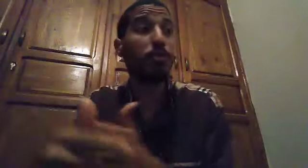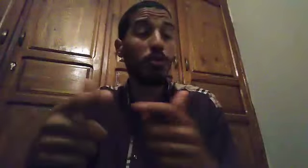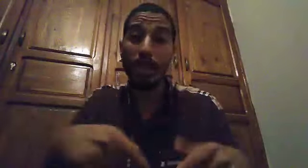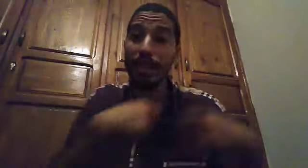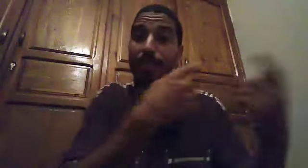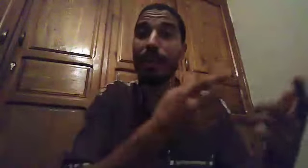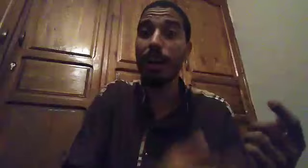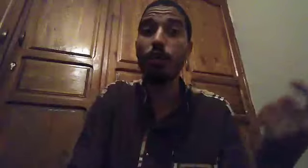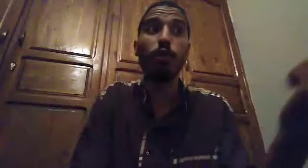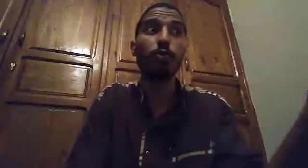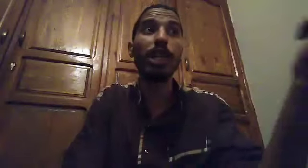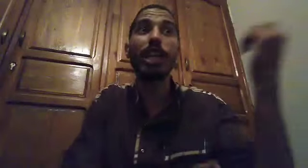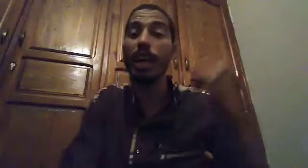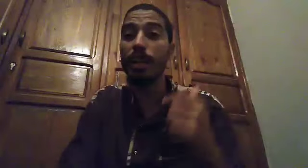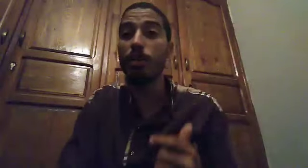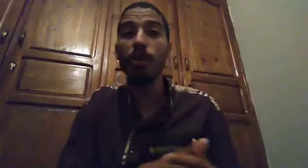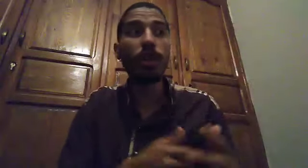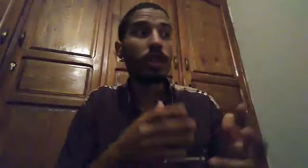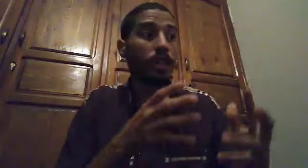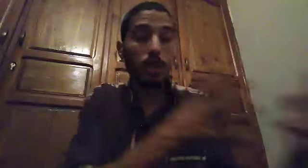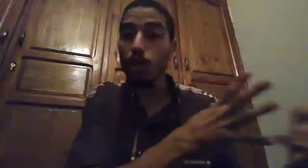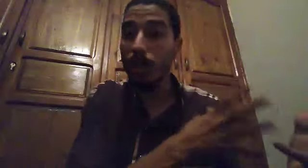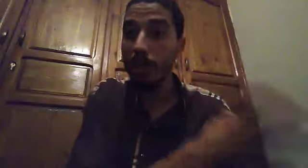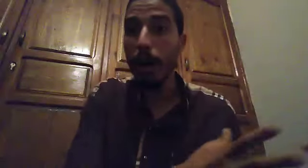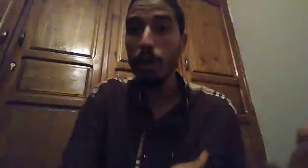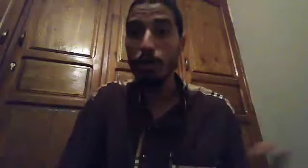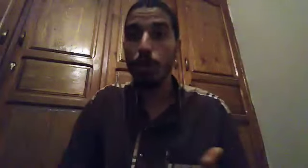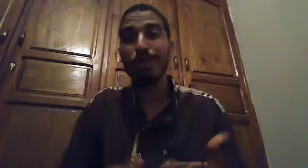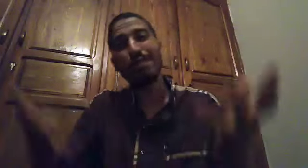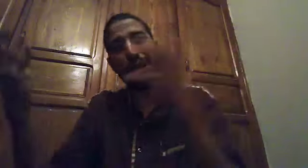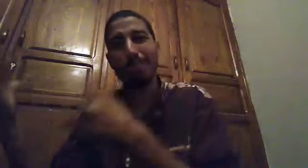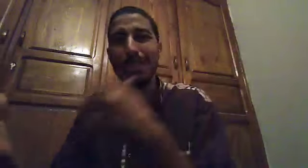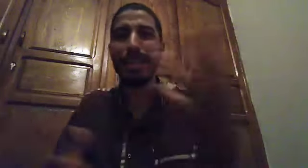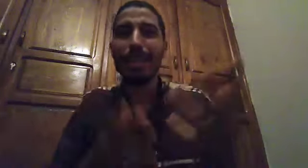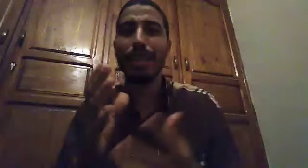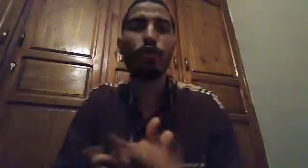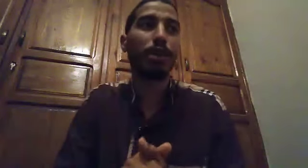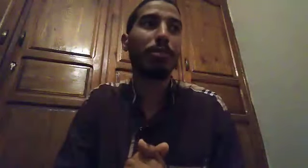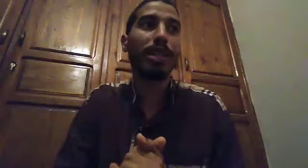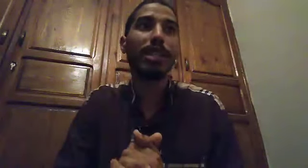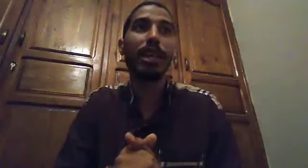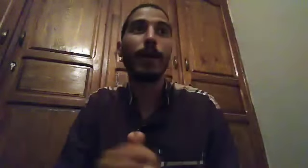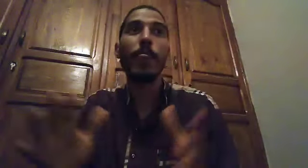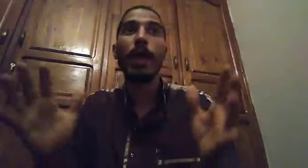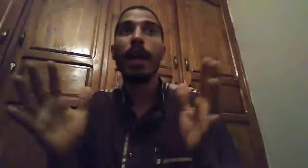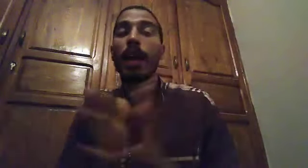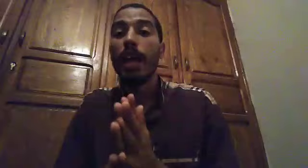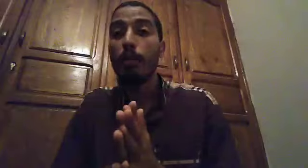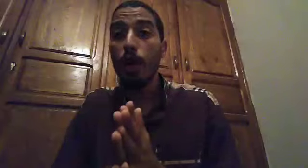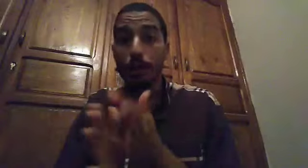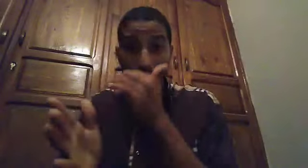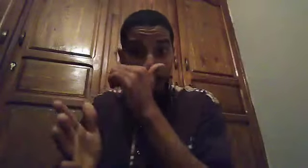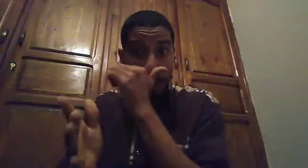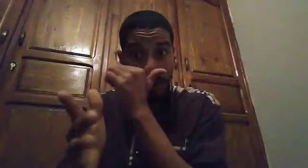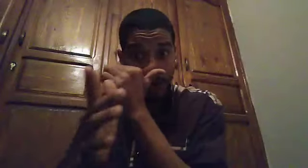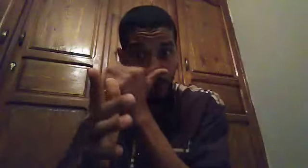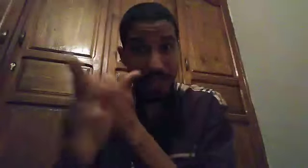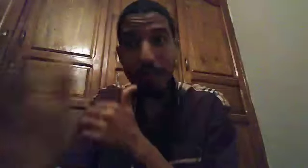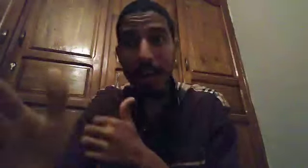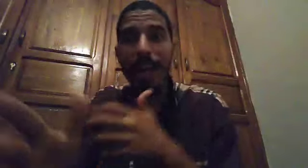واللي عطاه الثقه وبين لي انه خصو يدي بحال روميرو ماشي بحال بيتزيلا اللي كيكون بعض المرات سيء. المهم قبل ما نهضروا على دي ماريا هو